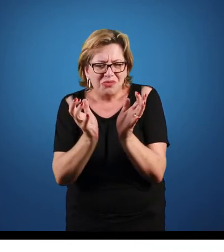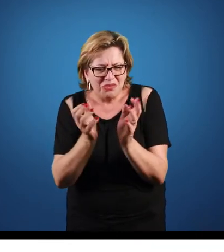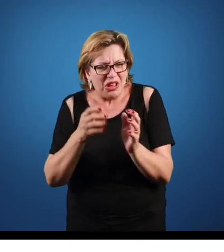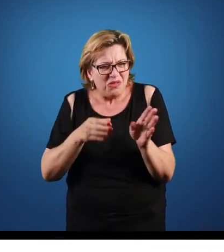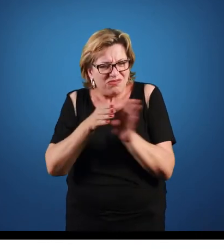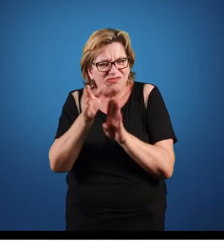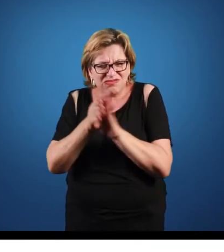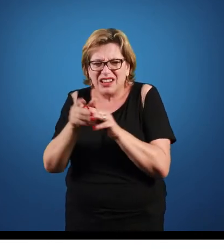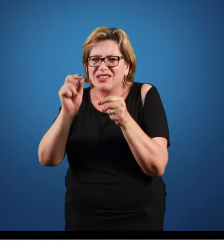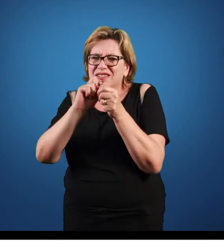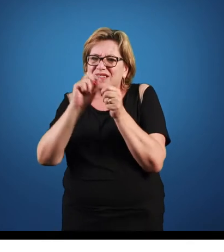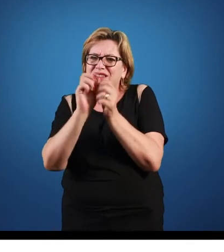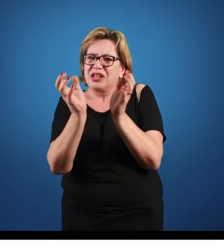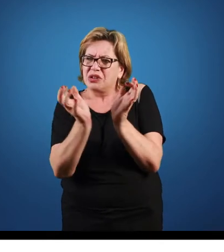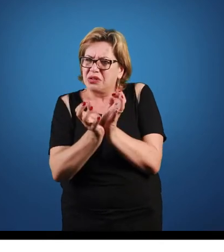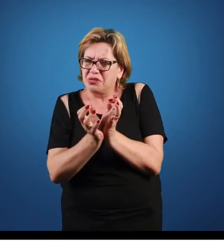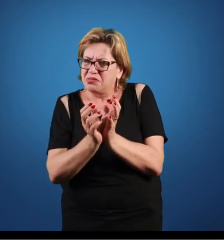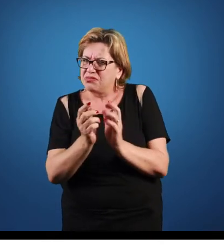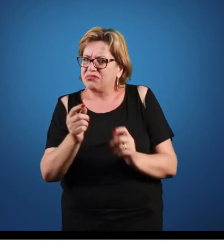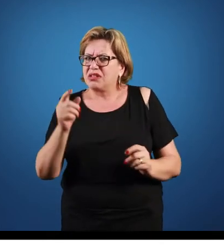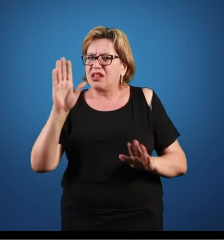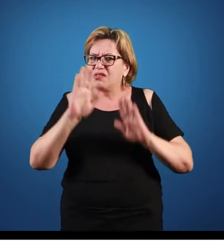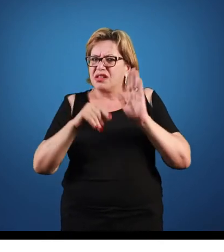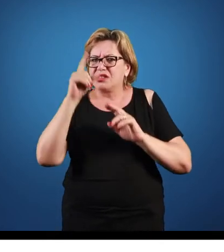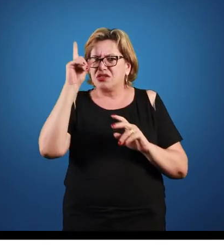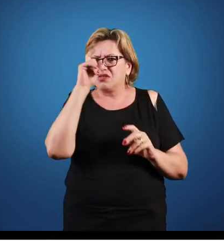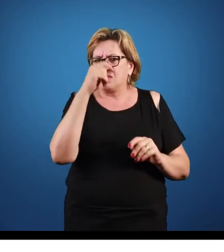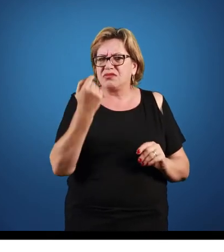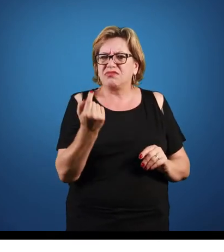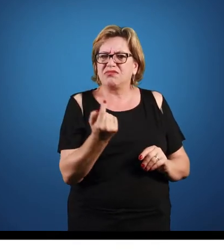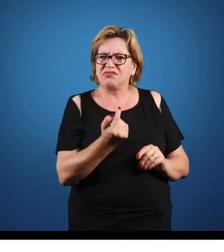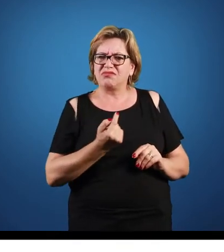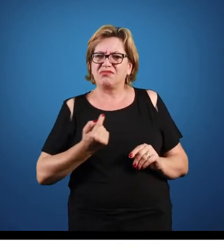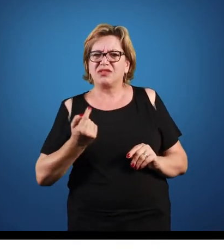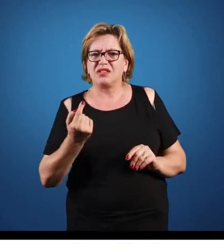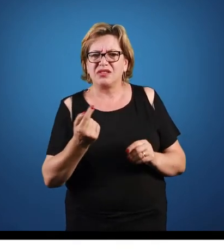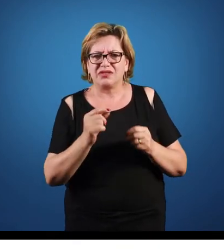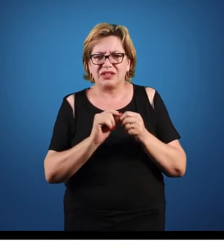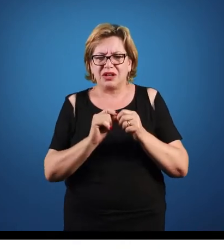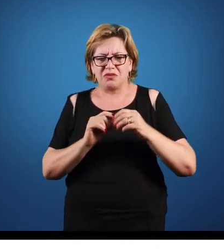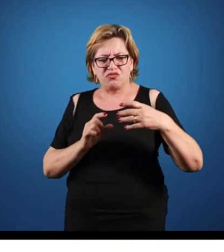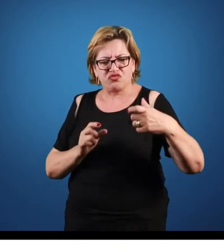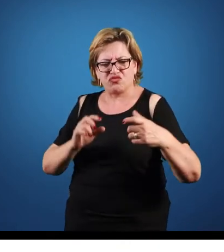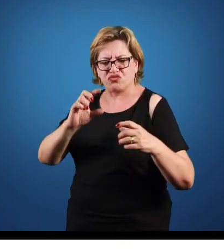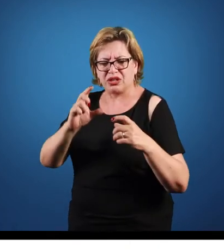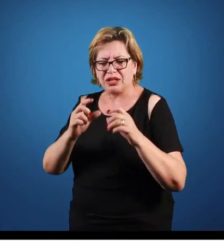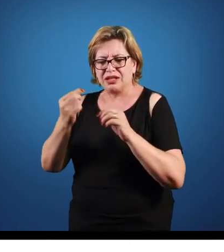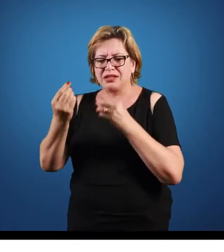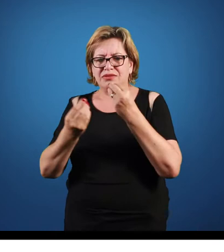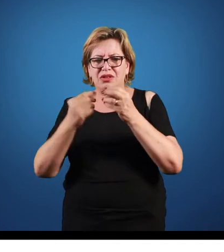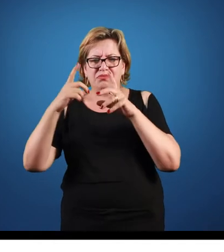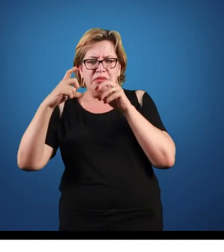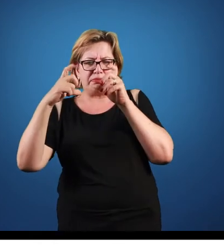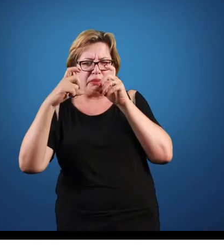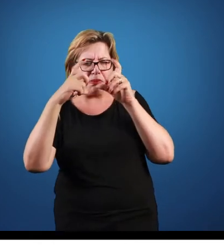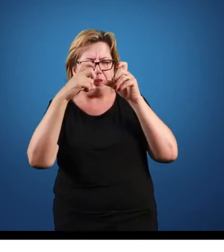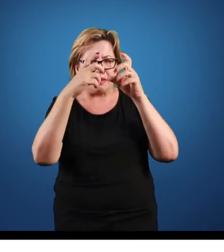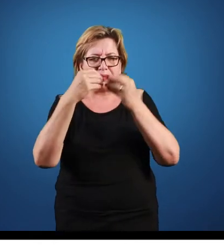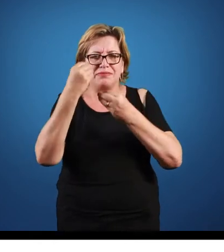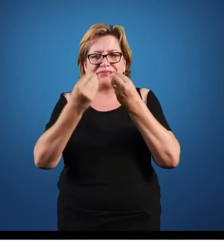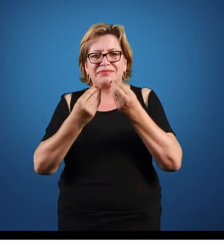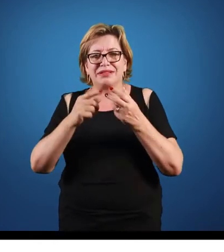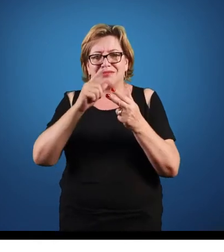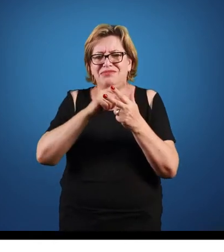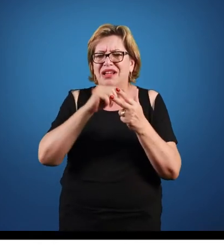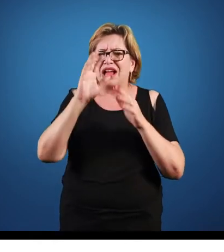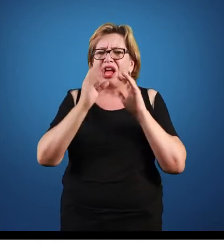que faça a equipe de trabalho esse não é um trabalho para fazer sozinho como a gente vai fazer aqui na 11 mexe no boneco outro anota o número de fotografia foi tirada em outro tira